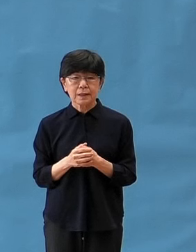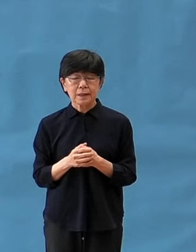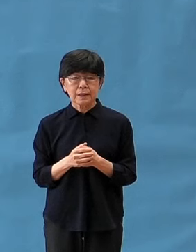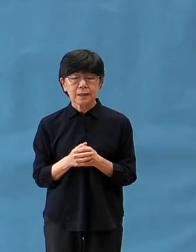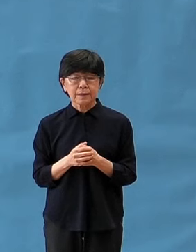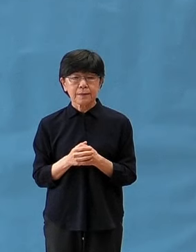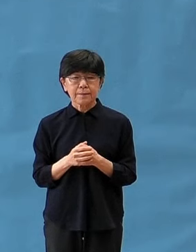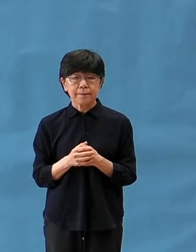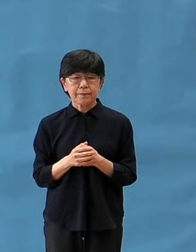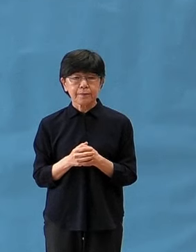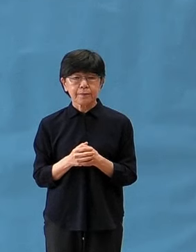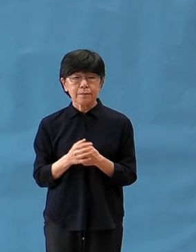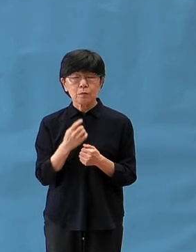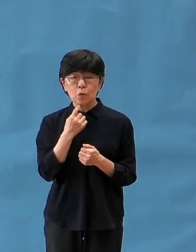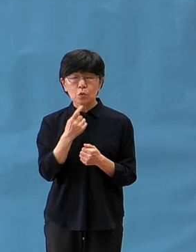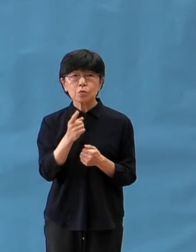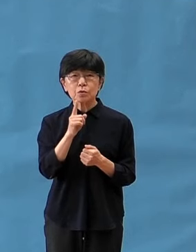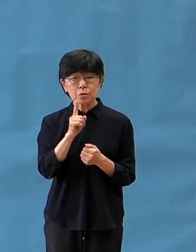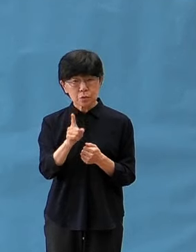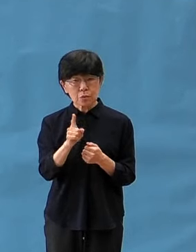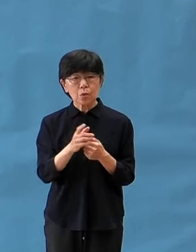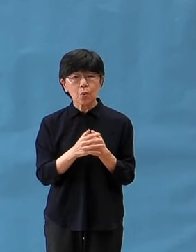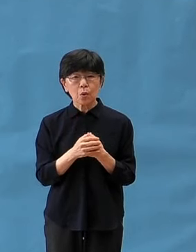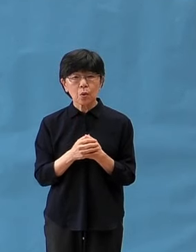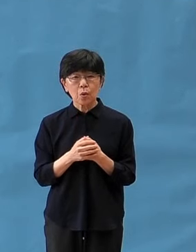で、もう一つ言うと、